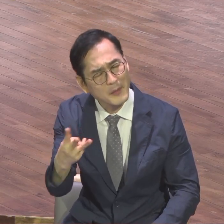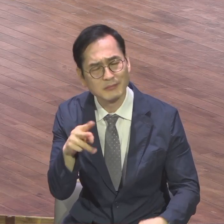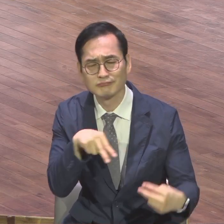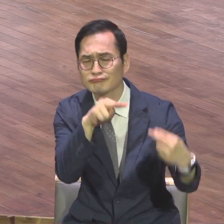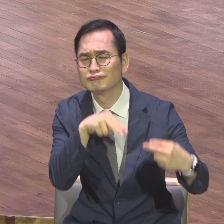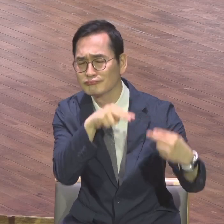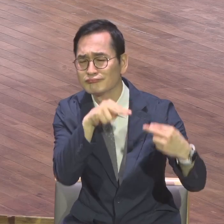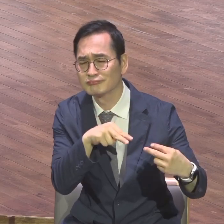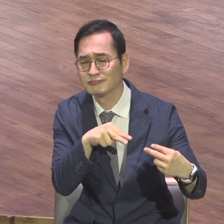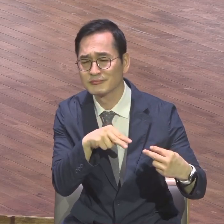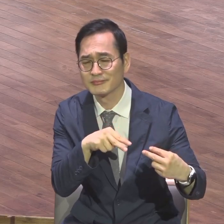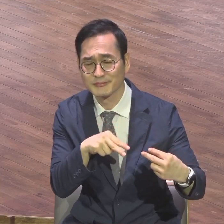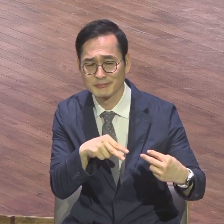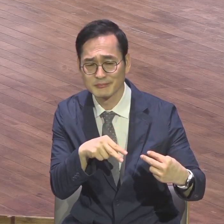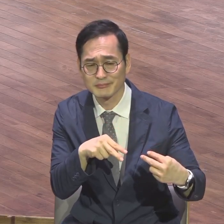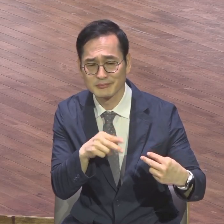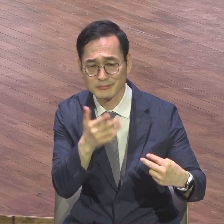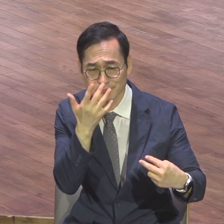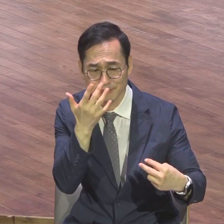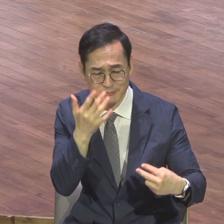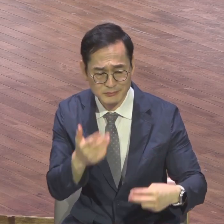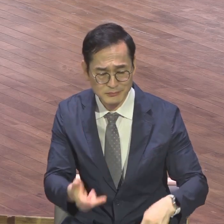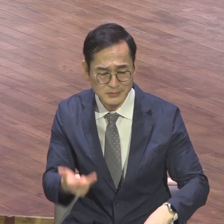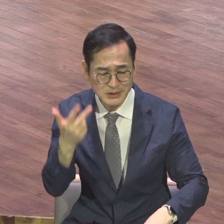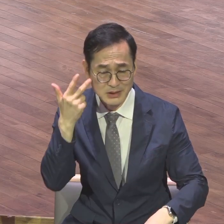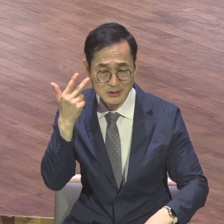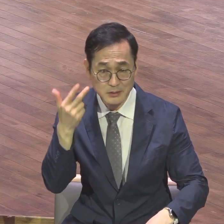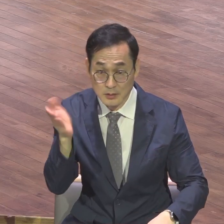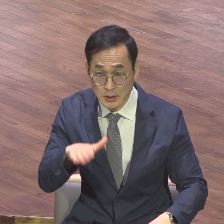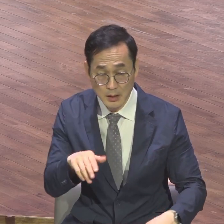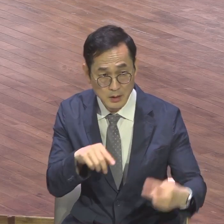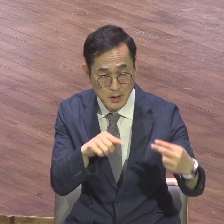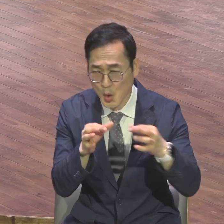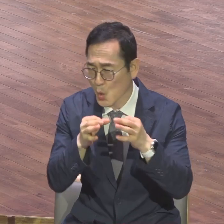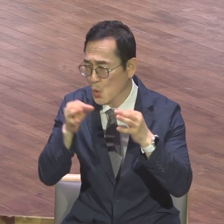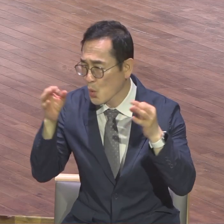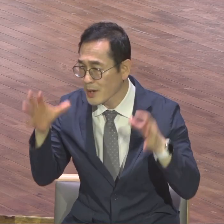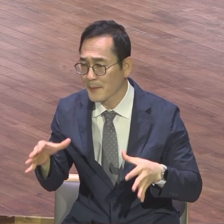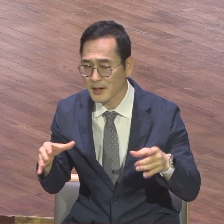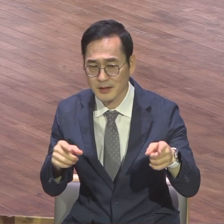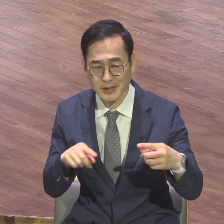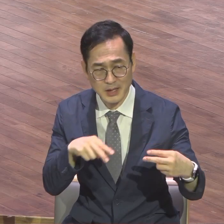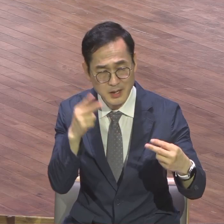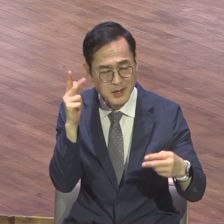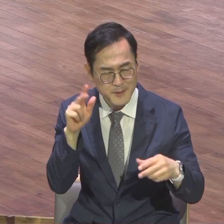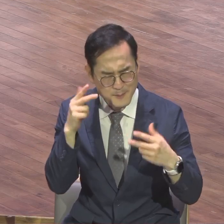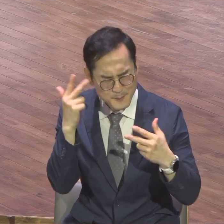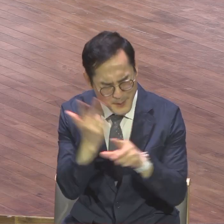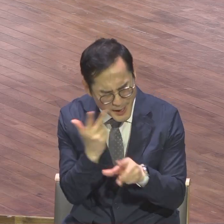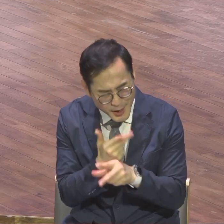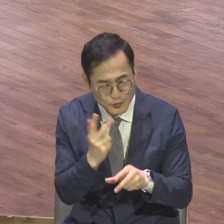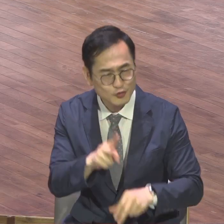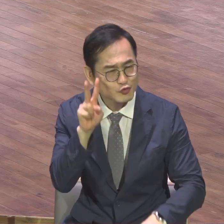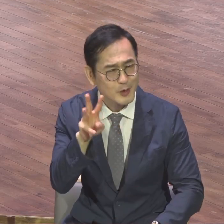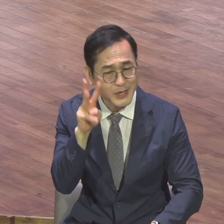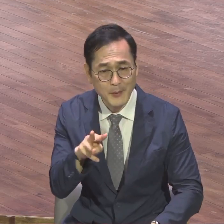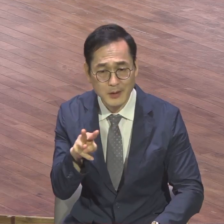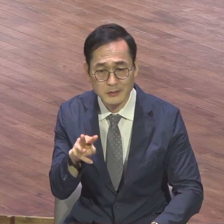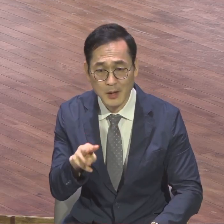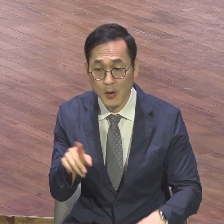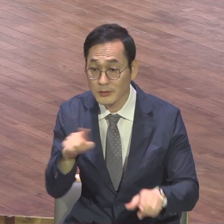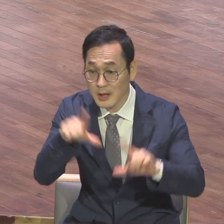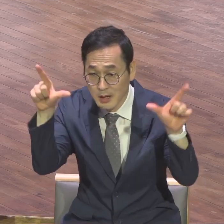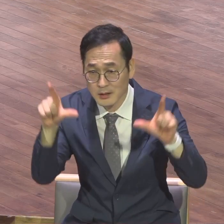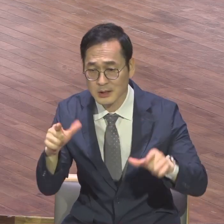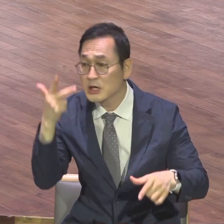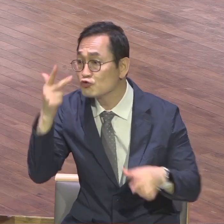같이 있다 보니까 일주일 지나고 오면요, 아이고 오래간만입니다. 보고 싶었습니다.